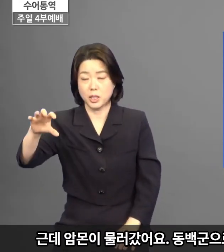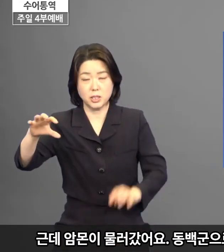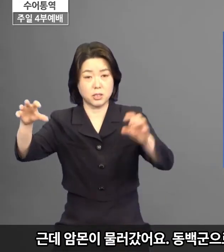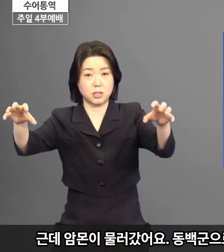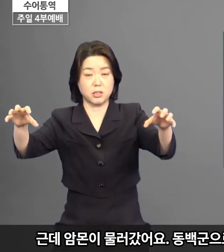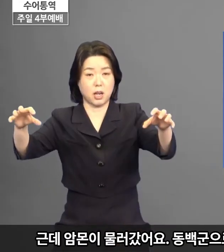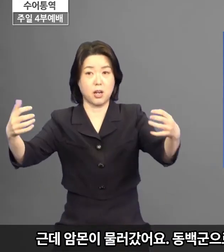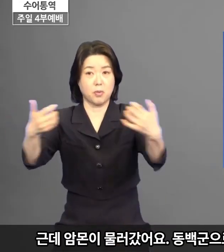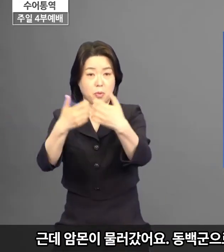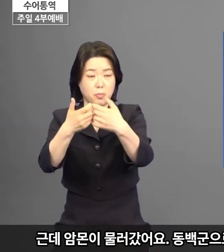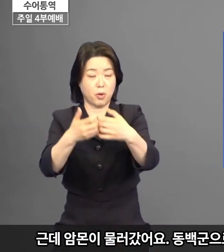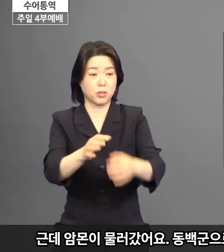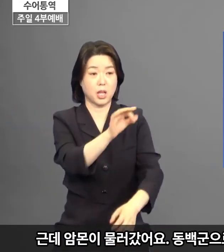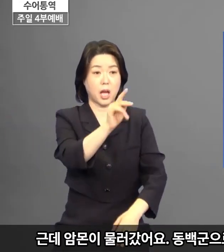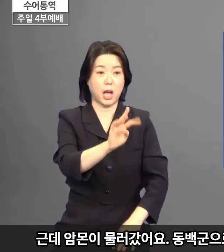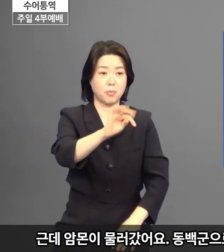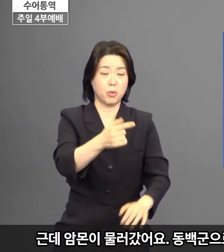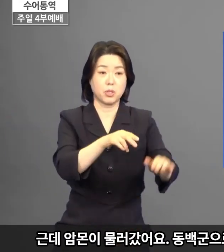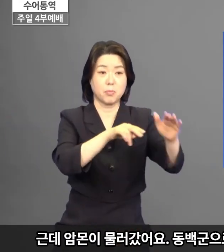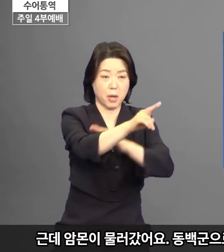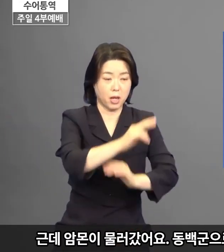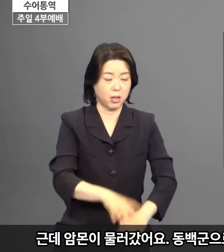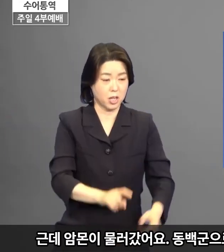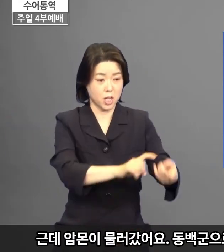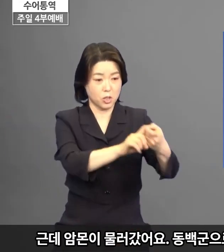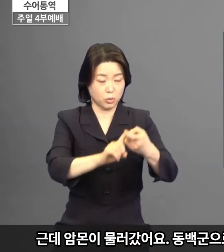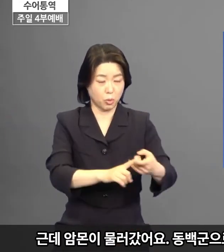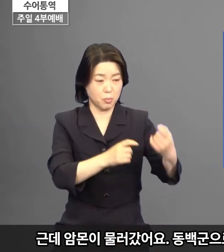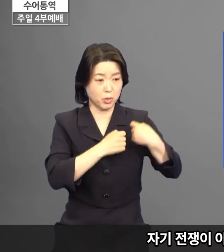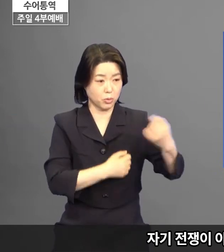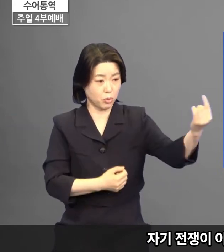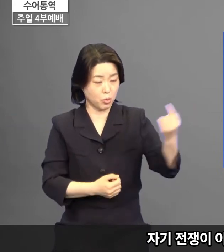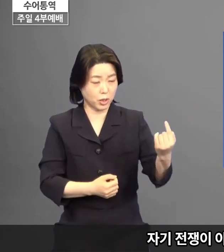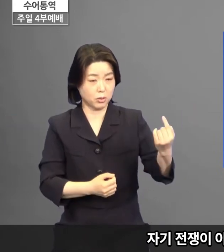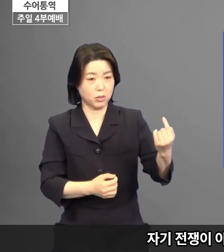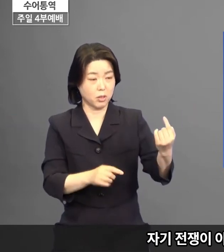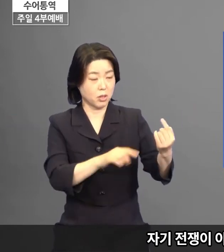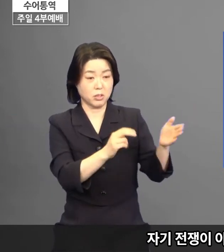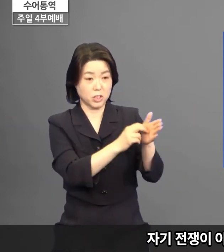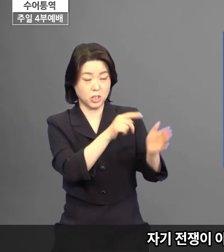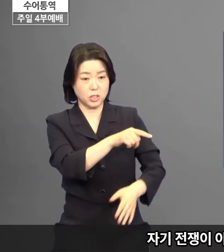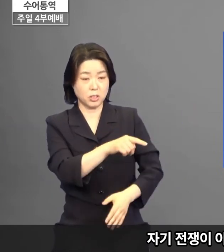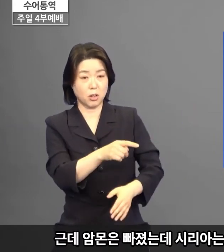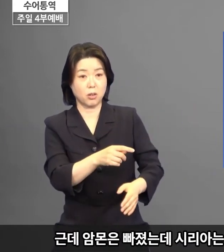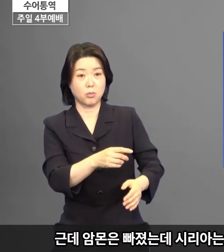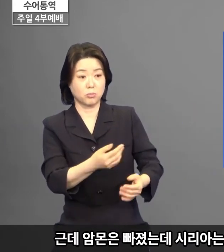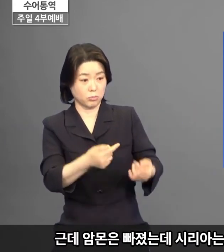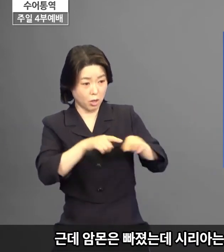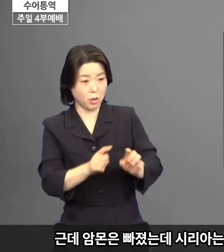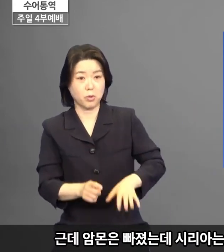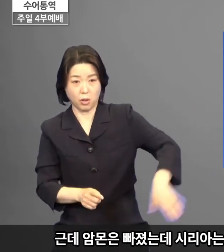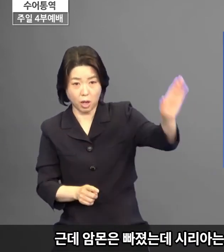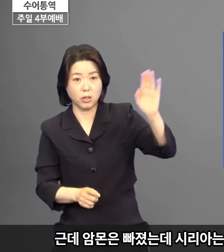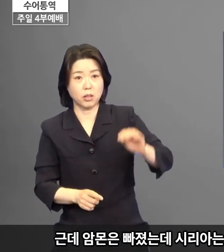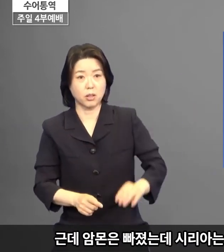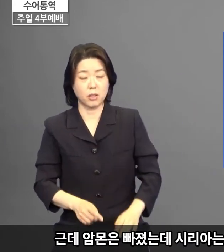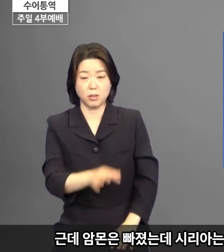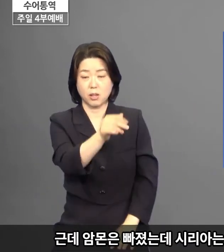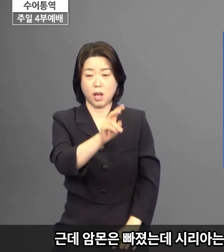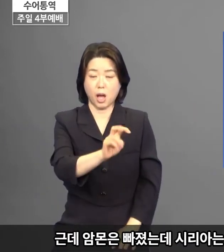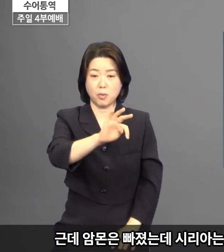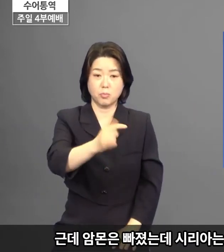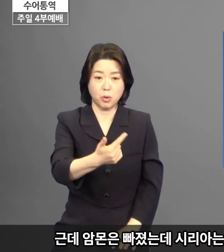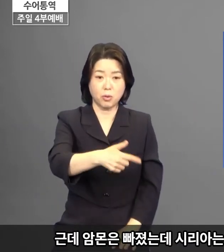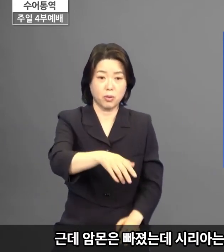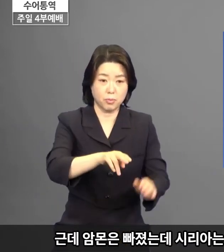암몬이 물러갔어요. 동맹군으로 왔던 그러면 시리아도 물러가야 되잖아요. 자기 전쟁이 아니잖아요, 원래. 근데 암몬은 빠졌는데